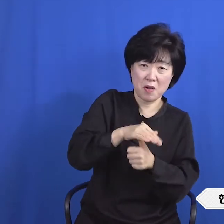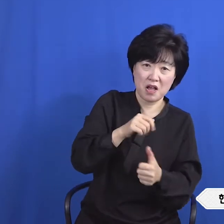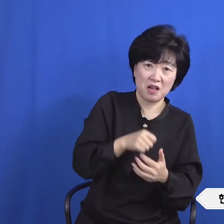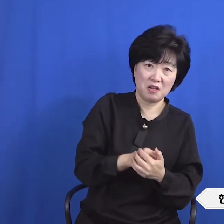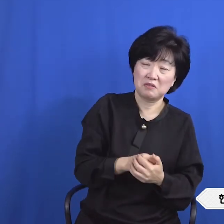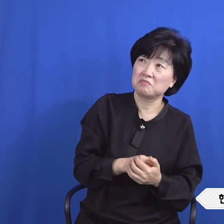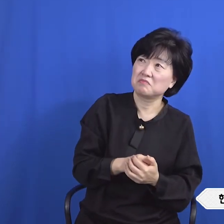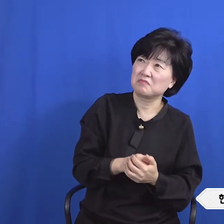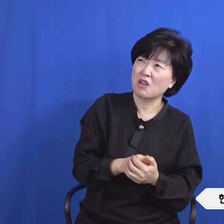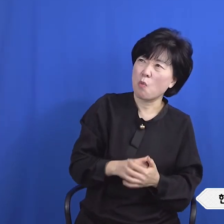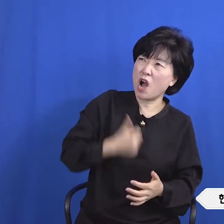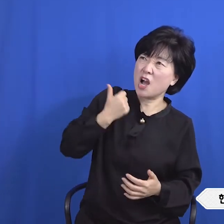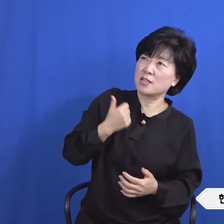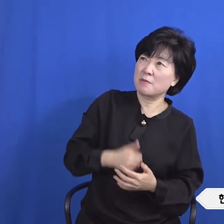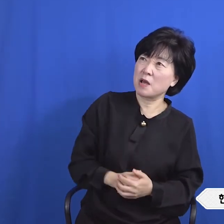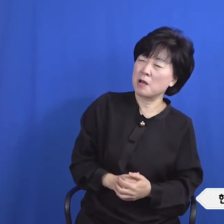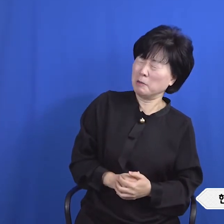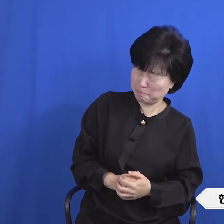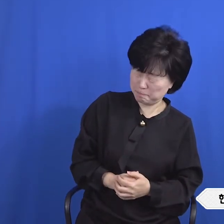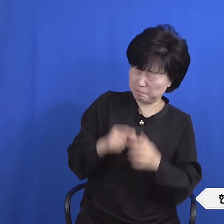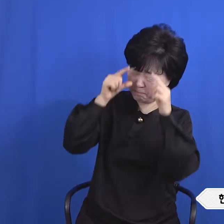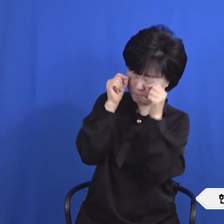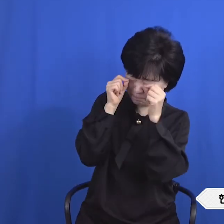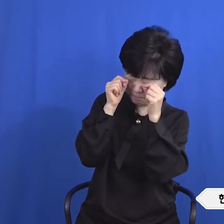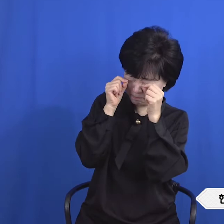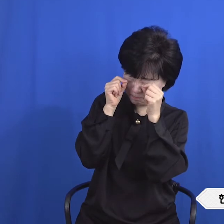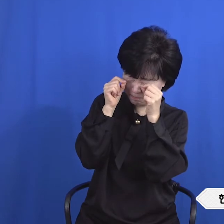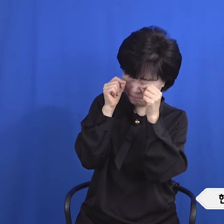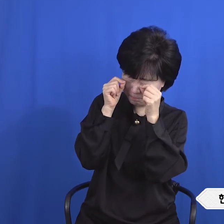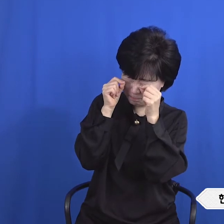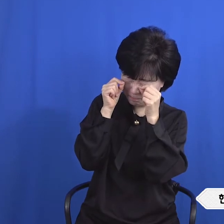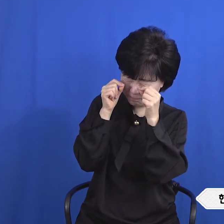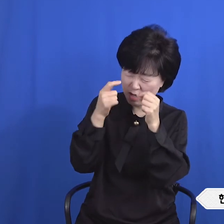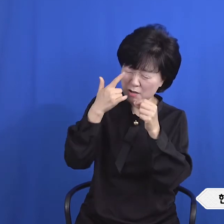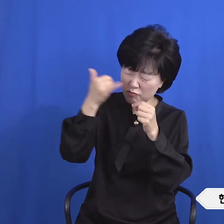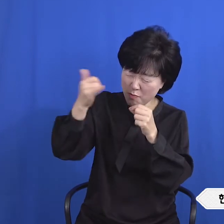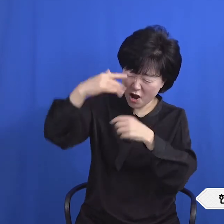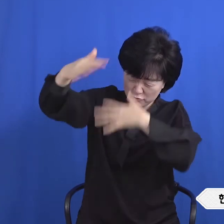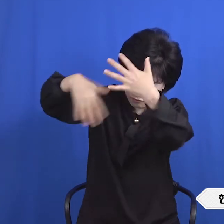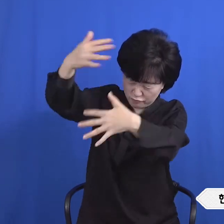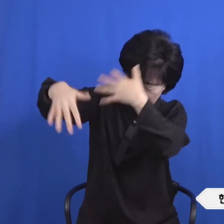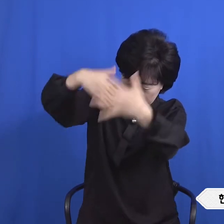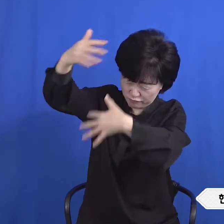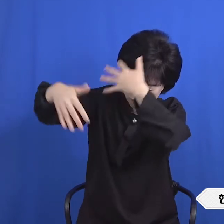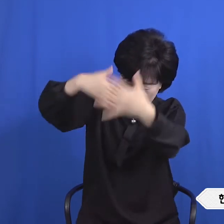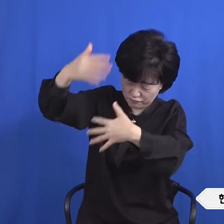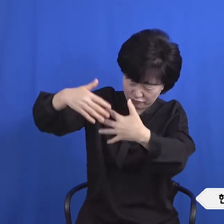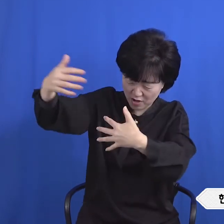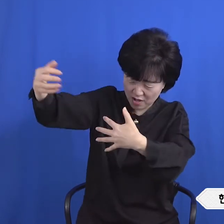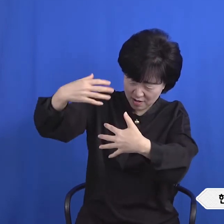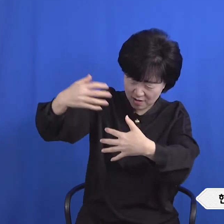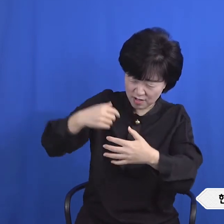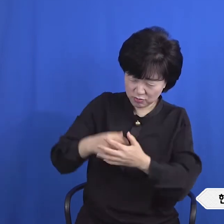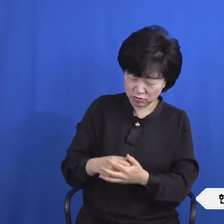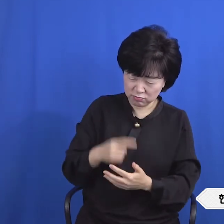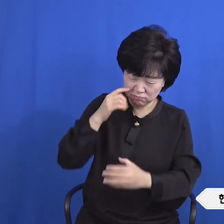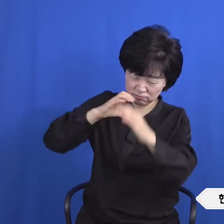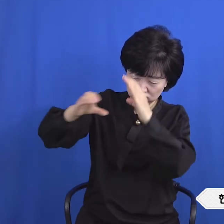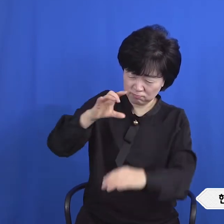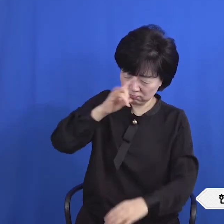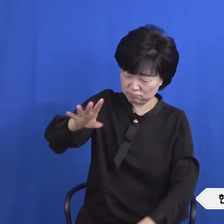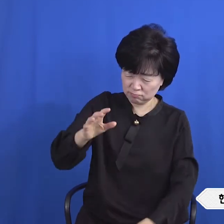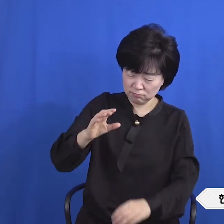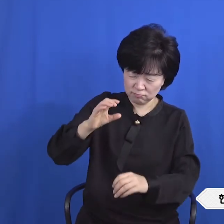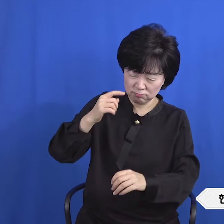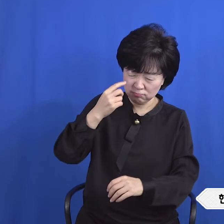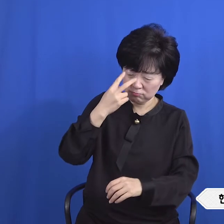나면 눈을 딱 감아버립니다. 이거 눈을 감고 있으니까 부모가 아무리 수화를 해도 의사소통이